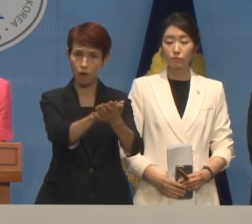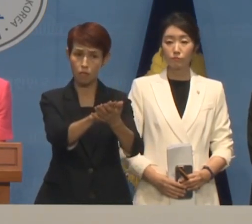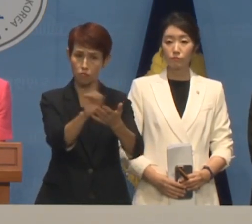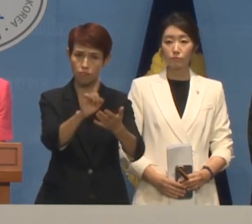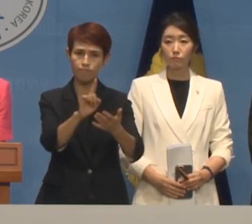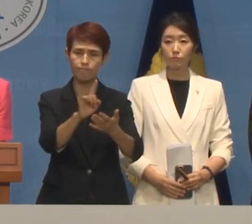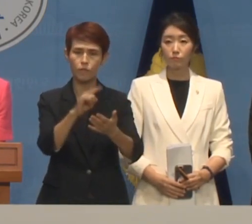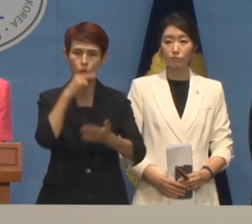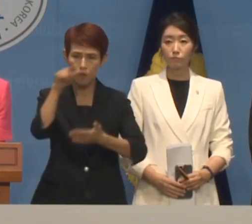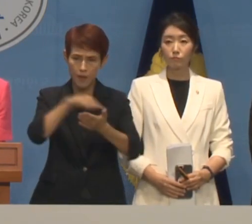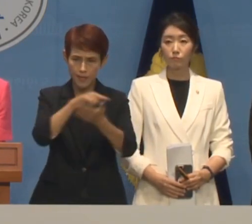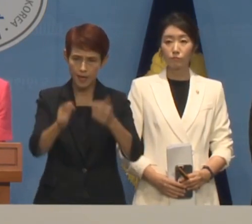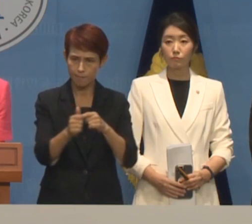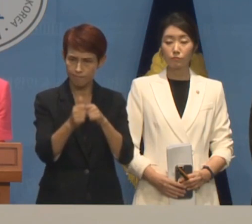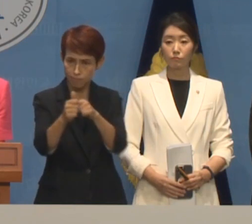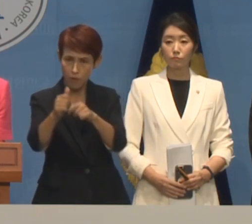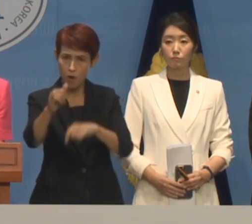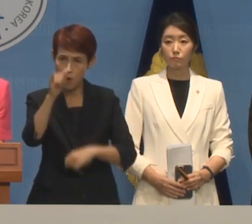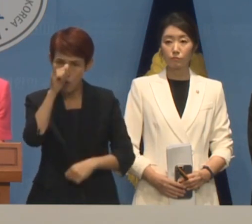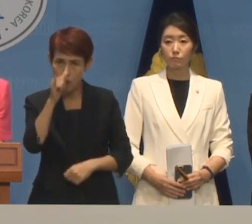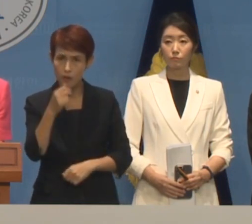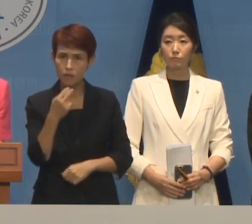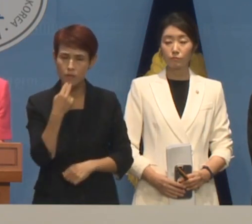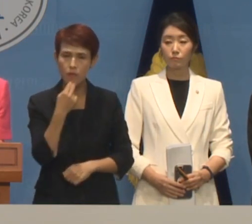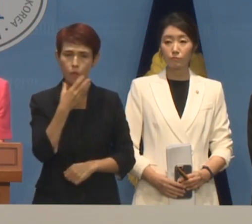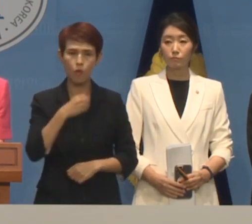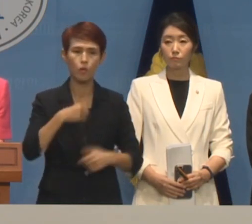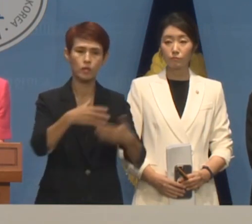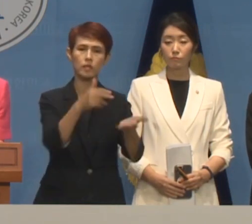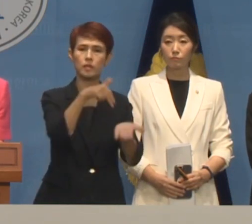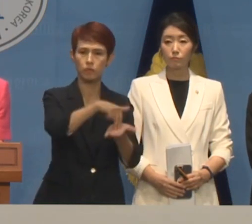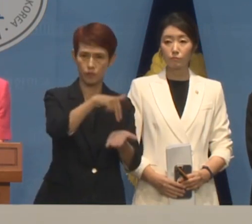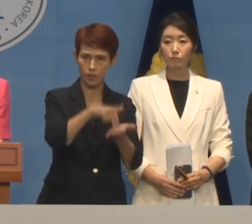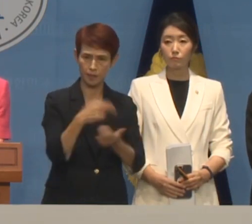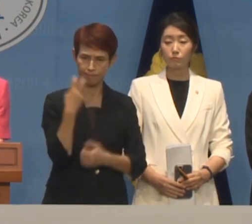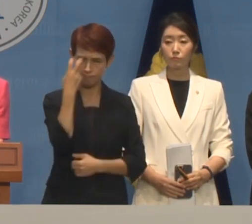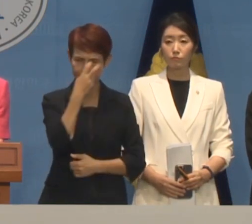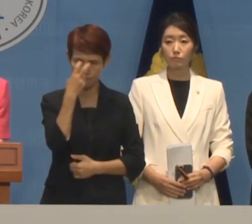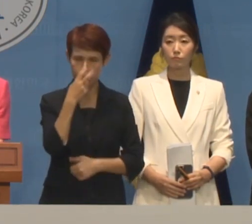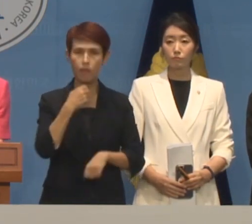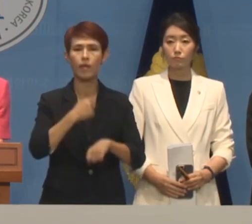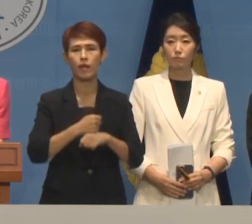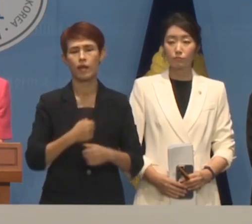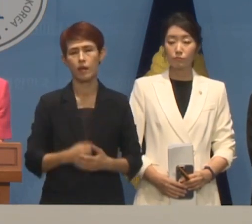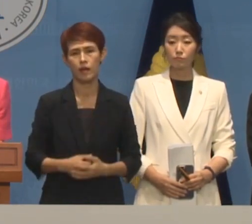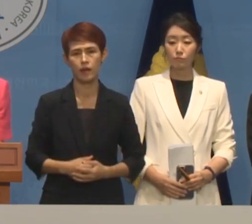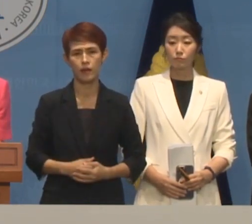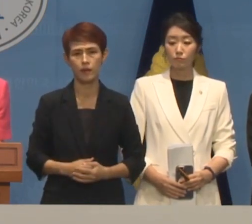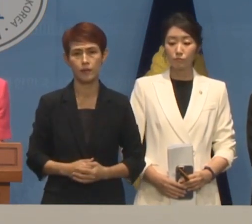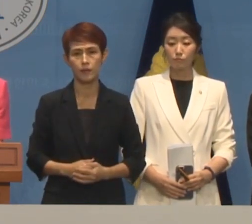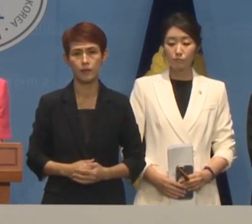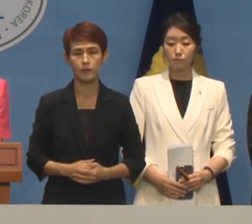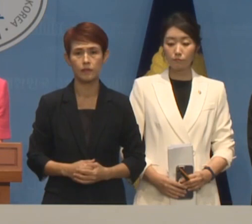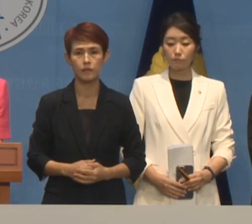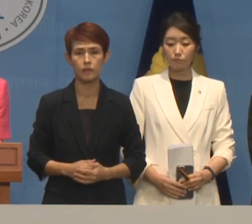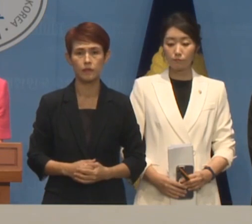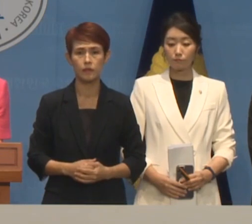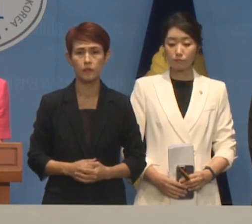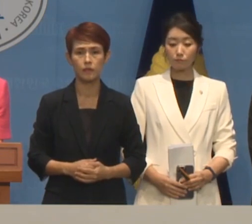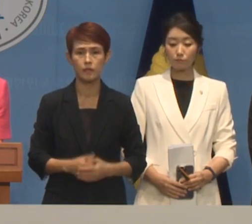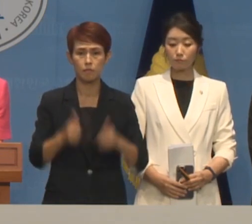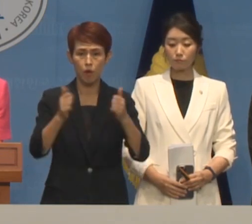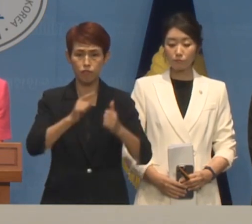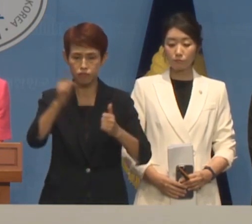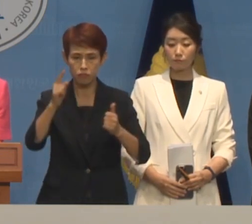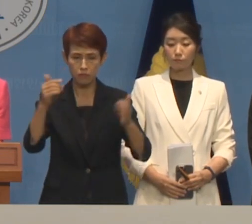제대로 손해배상 소송을 이행하는지 보건복지 차원에서 점검하고 감시하도록 할 것입니다. 소멸시효로